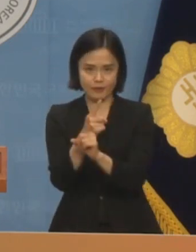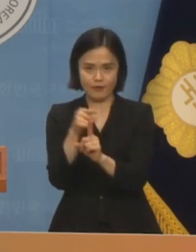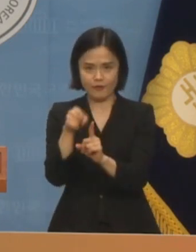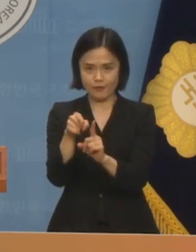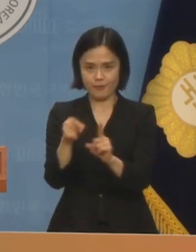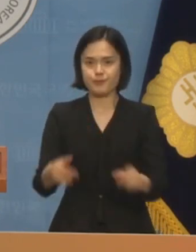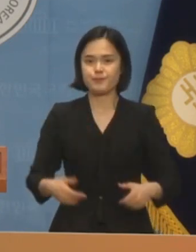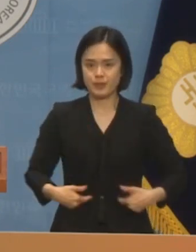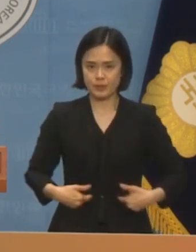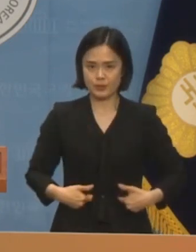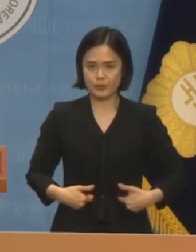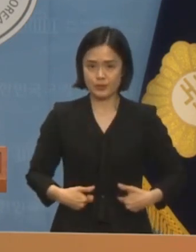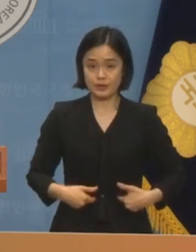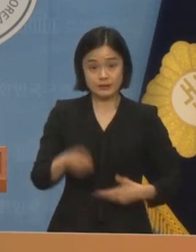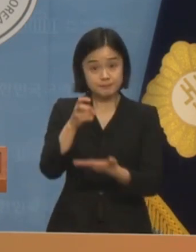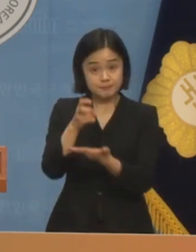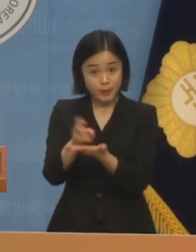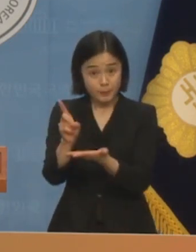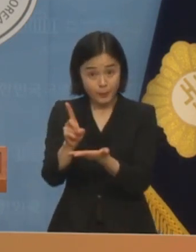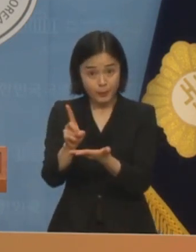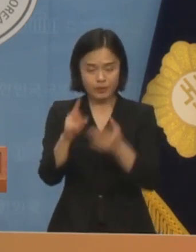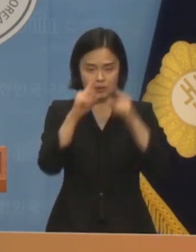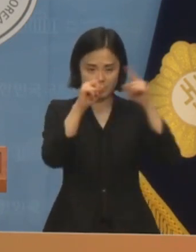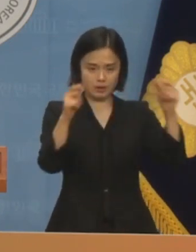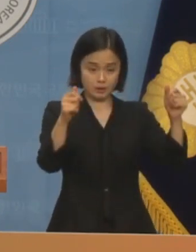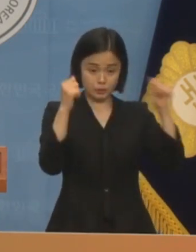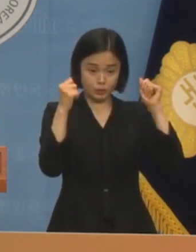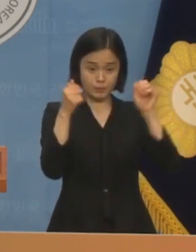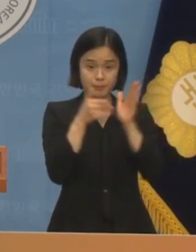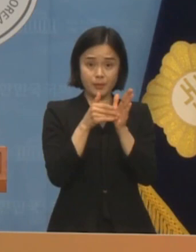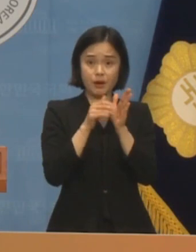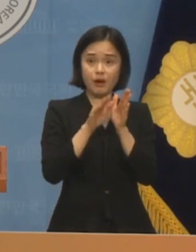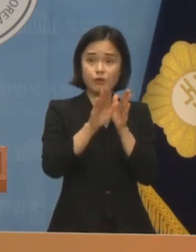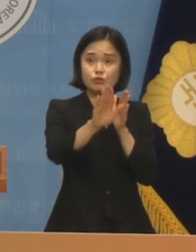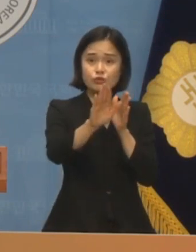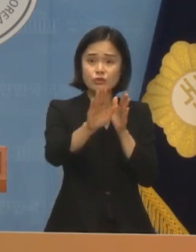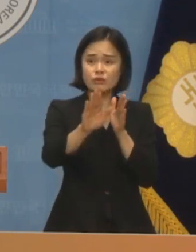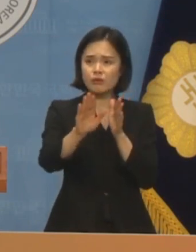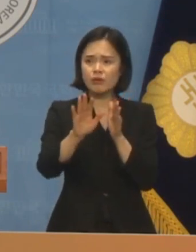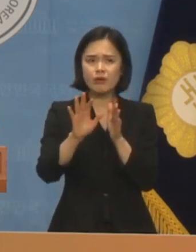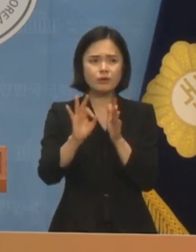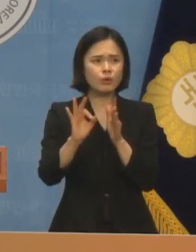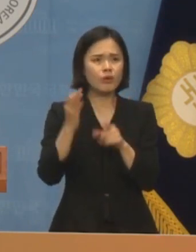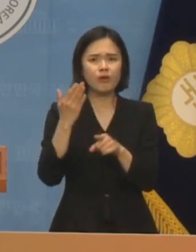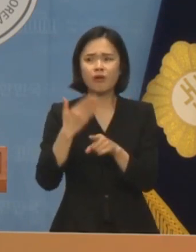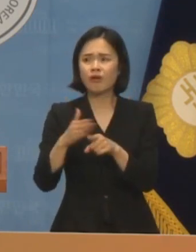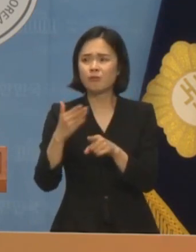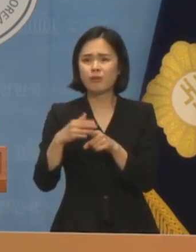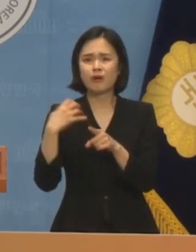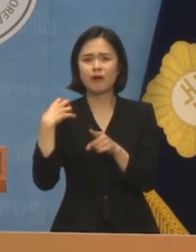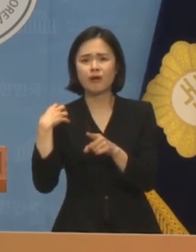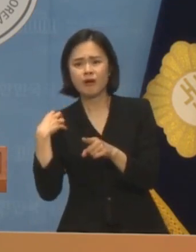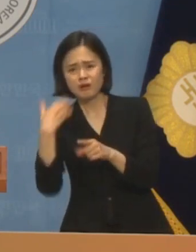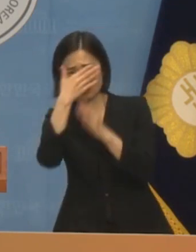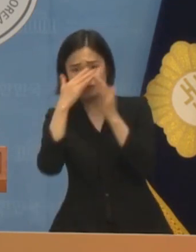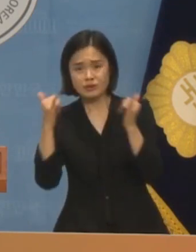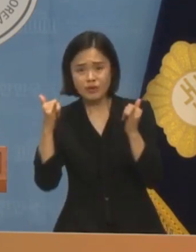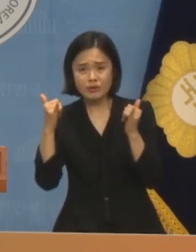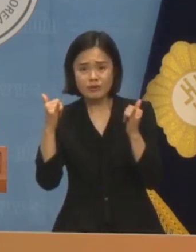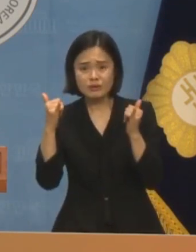법안은 졸업과 동시에 빚더미에 앉게 된 청년들이 경제활동을 하는 데